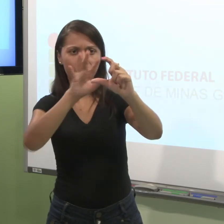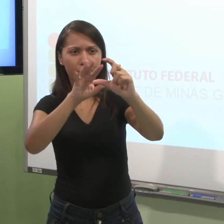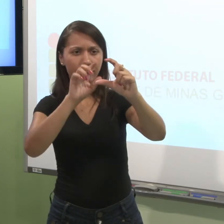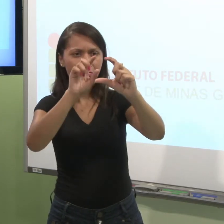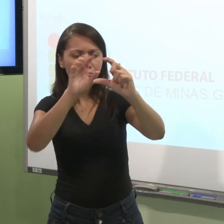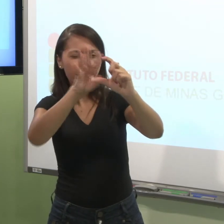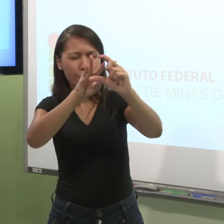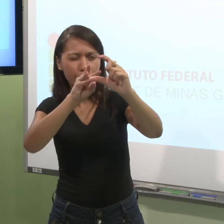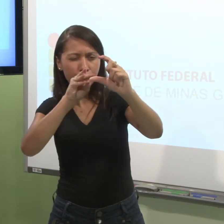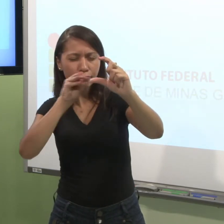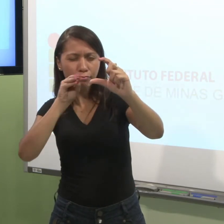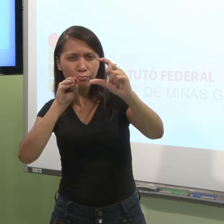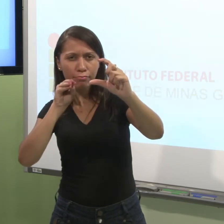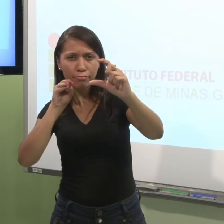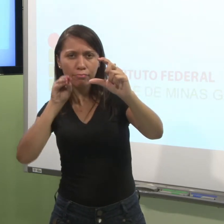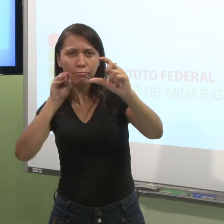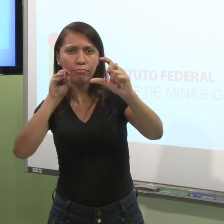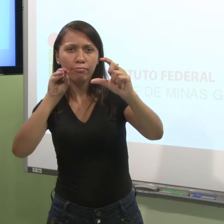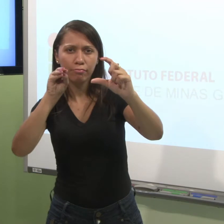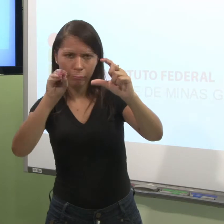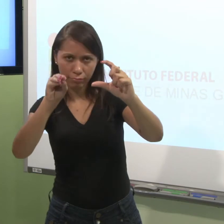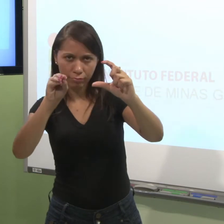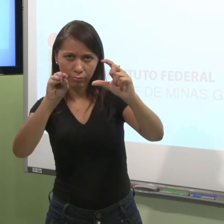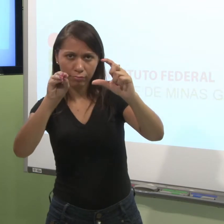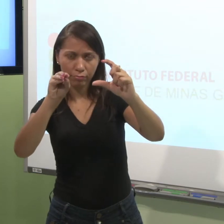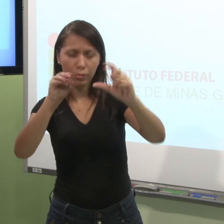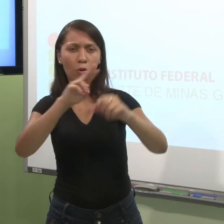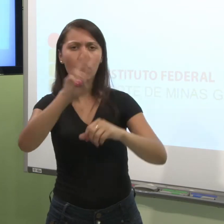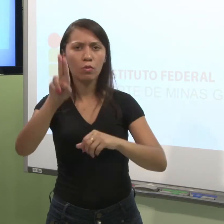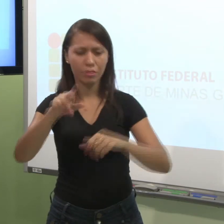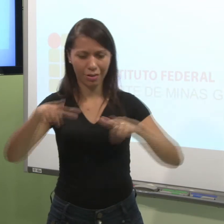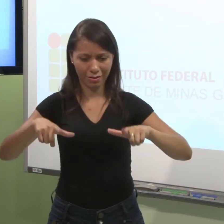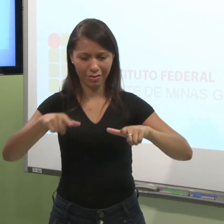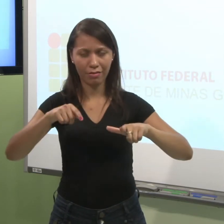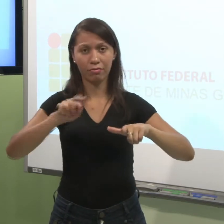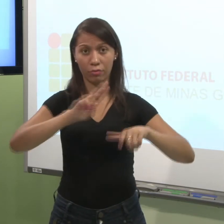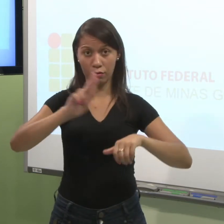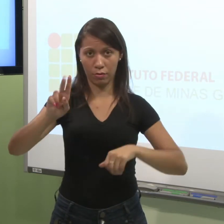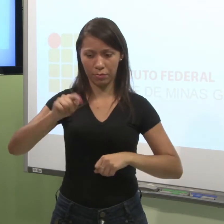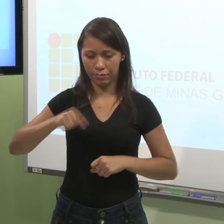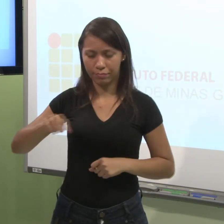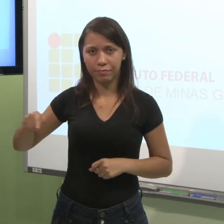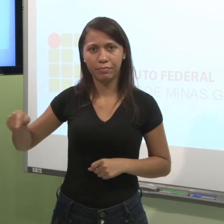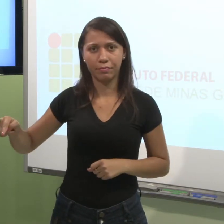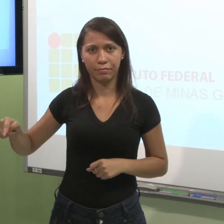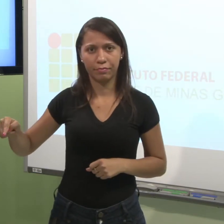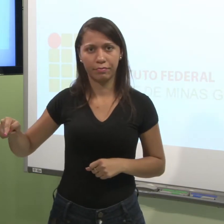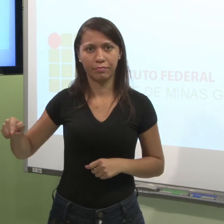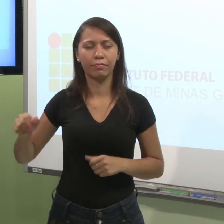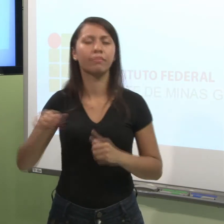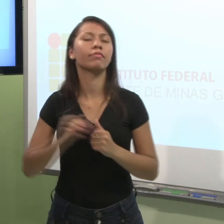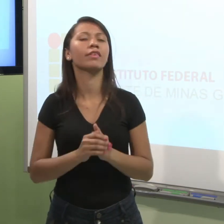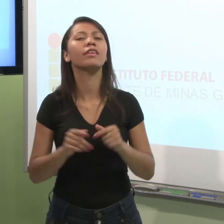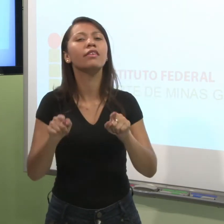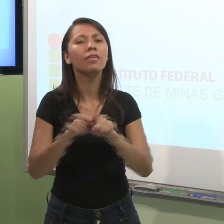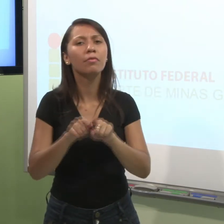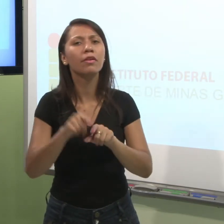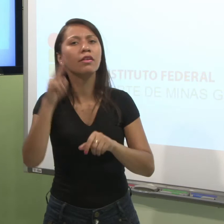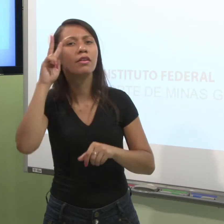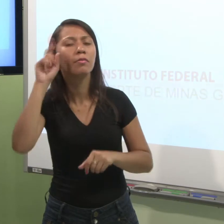ao mesmo tempo as teclas Ctrl mais C. Vamos então relembrar outro tópico.